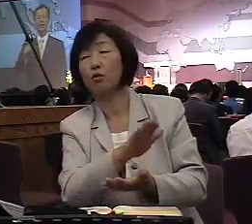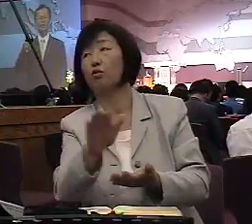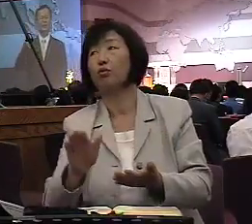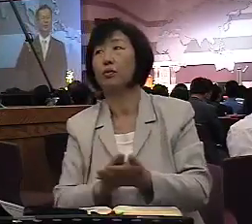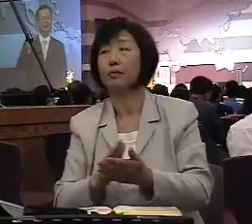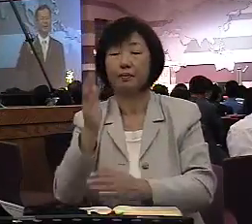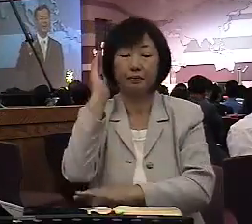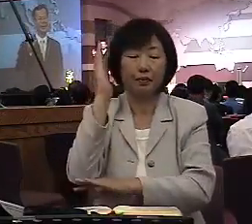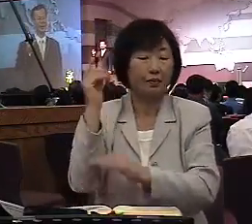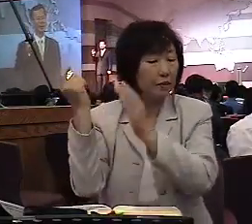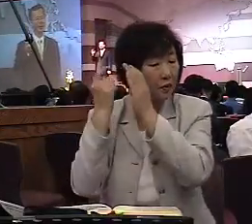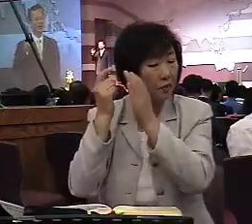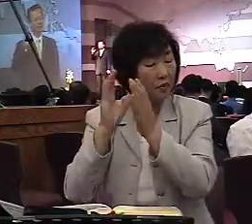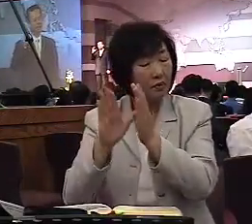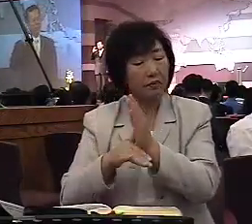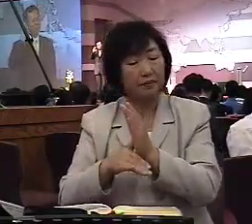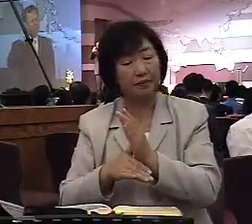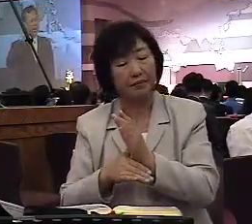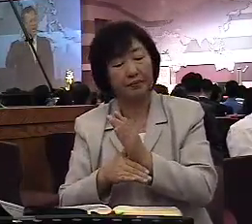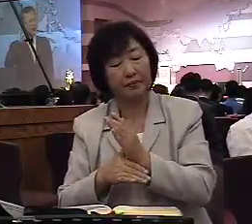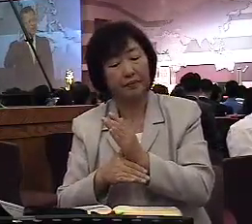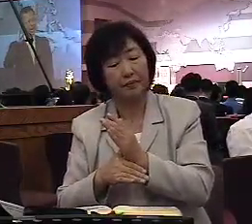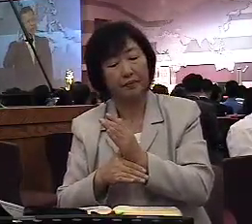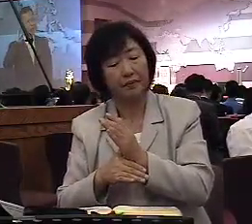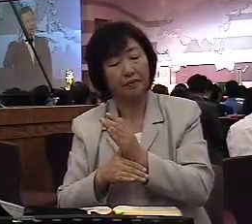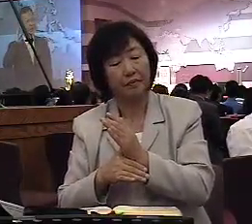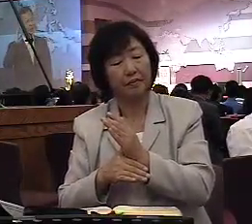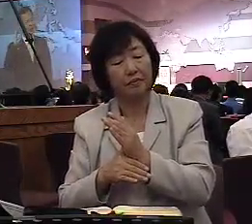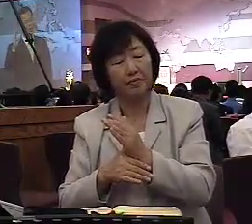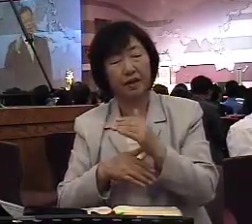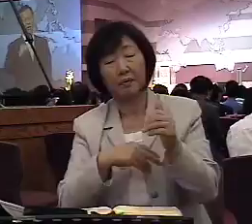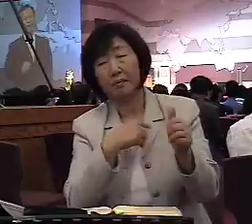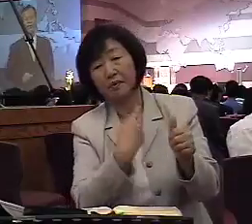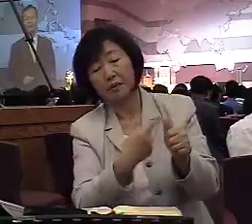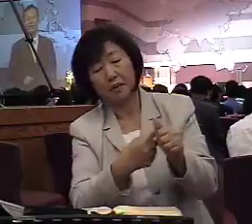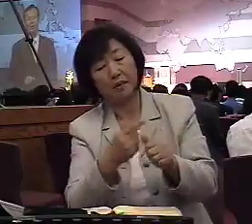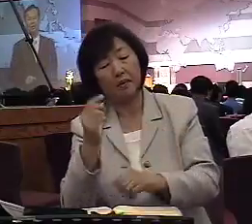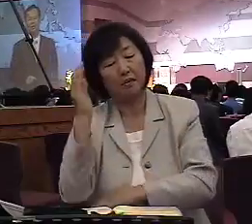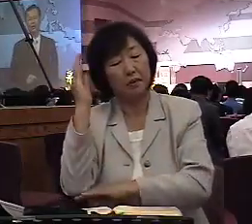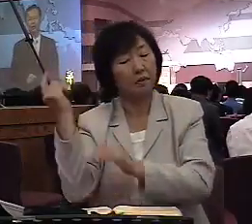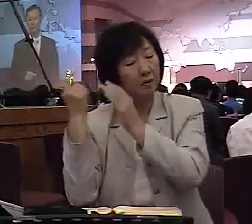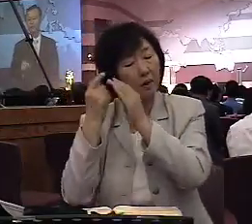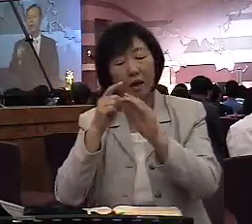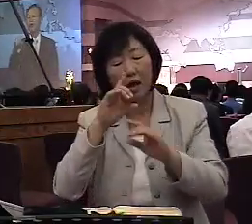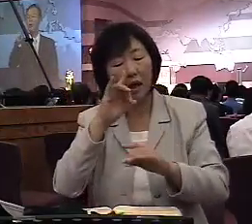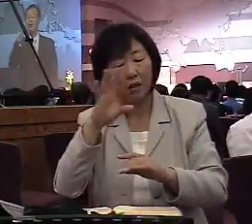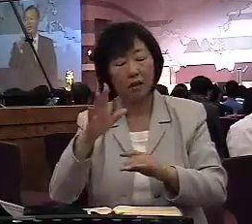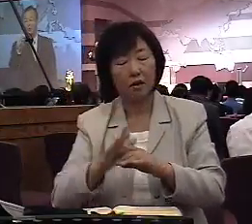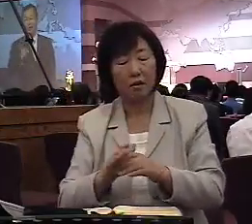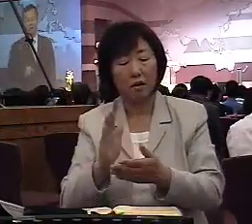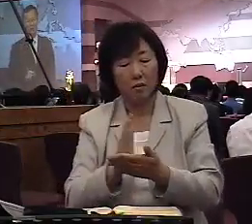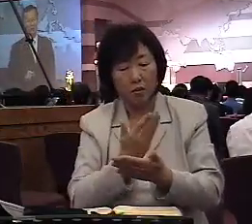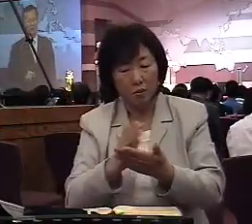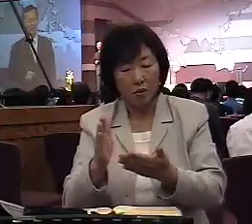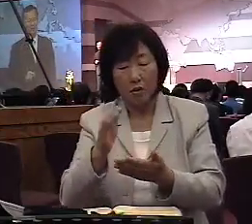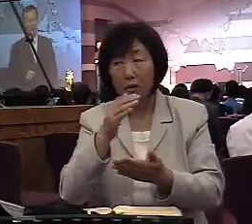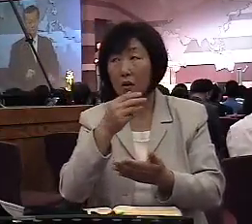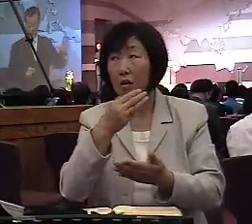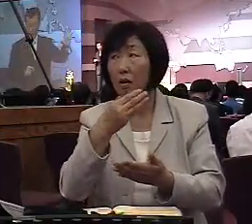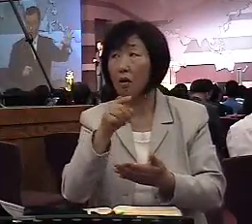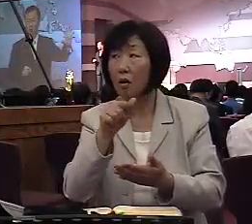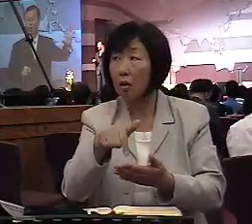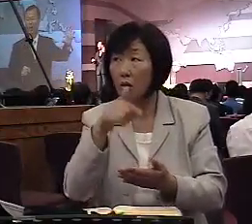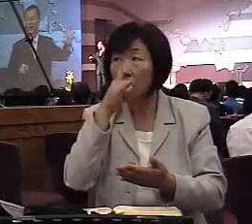우리가 말씀을 들을 때에 비판하는 마음으로 말씀을 들어서는 안 되지만 분별력은 있어야